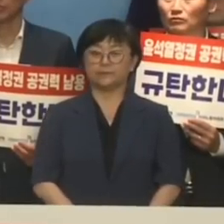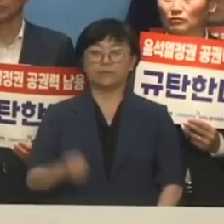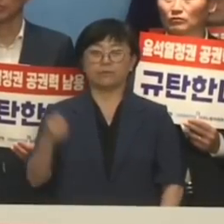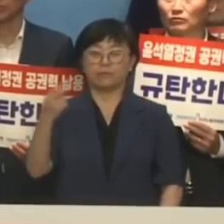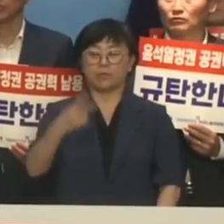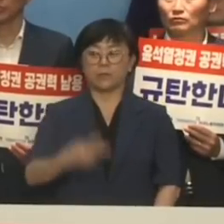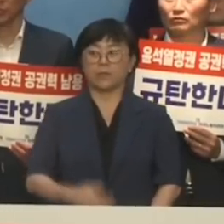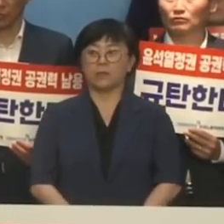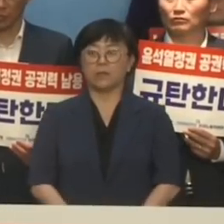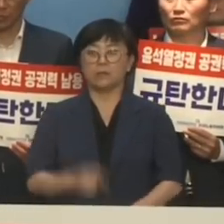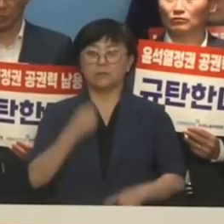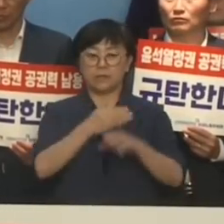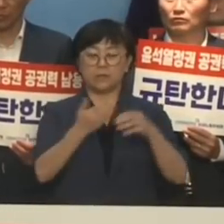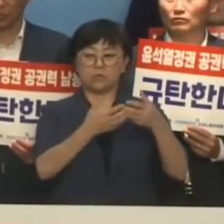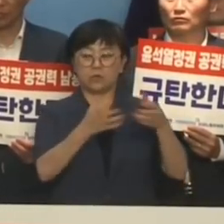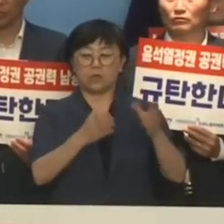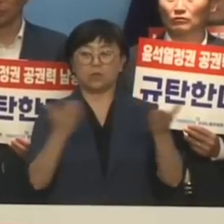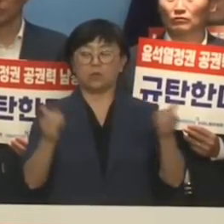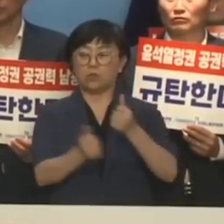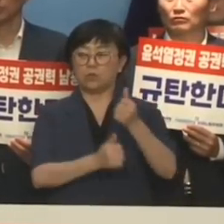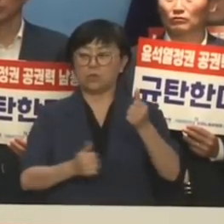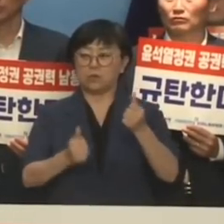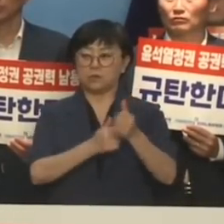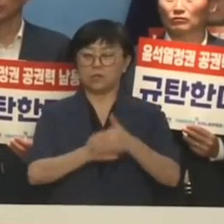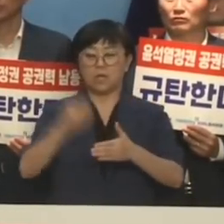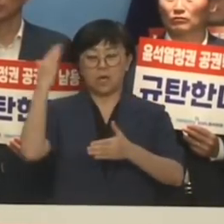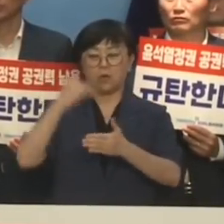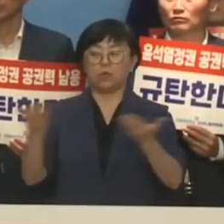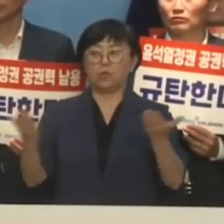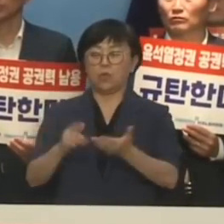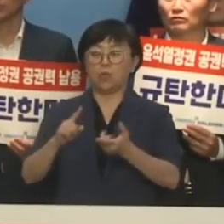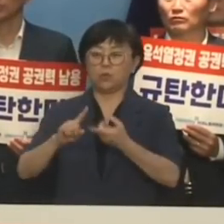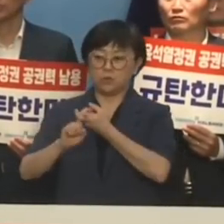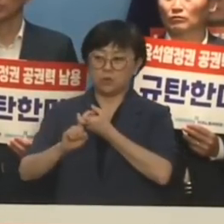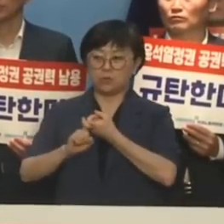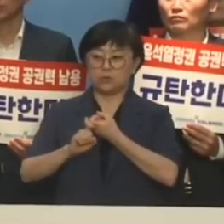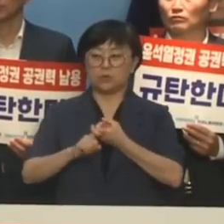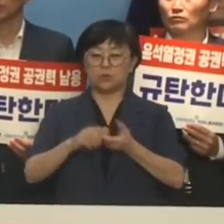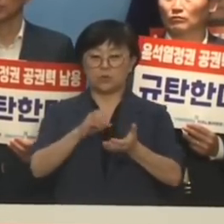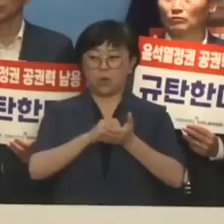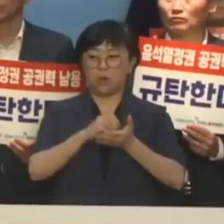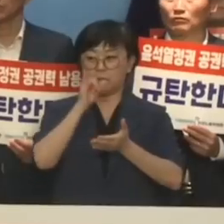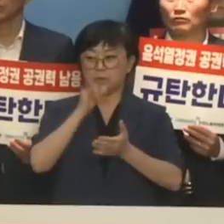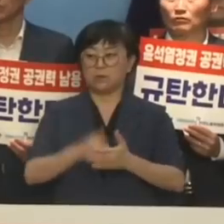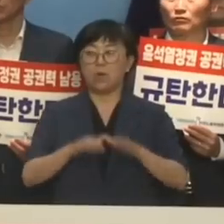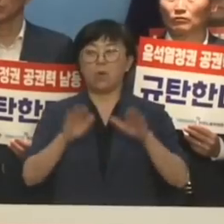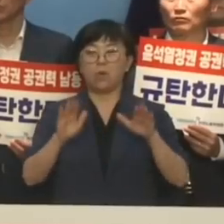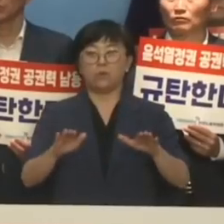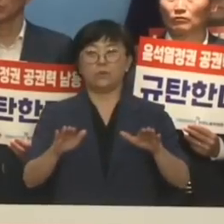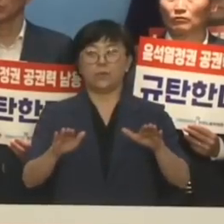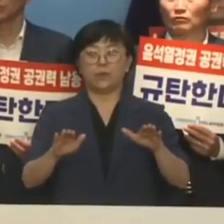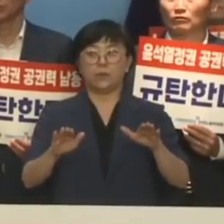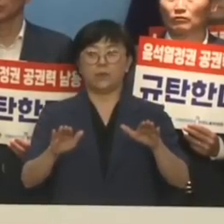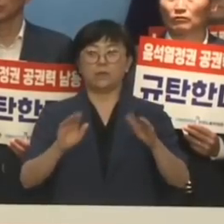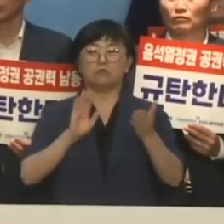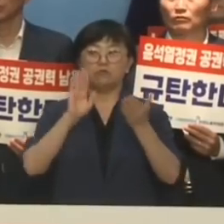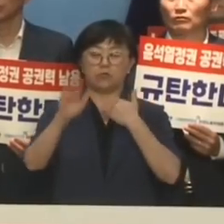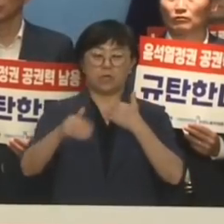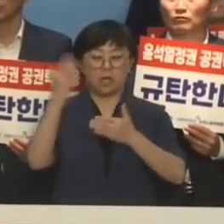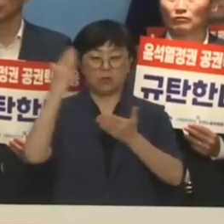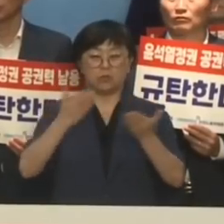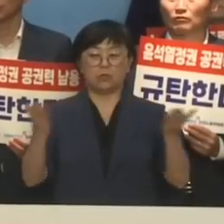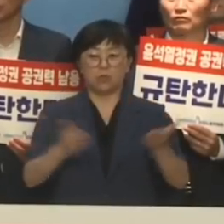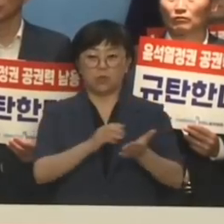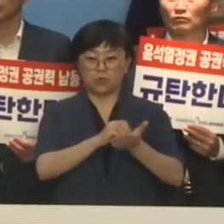그리고 더불어민주당 전국노동위원회 의장단 그리고 한국노총 조합원들 함께하고 계십니다. 네, 오늘 기자회견 이후에도